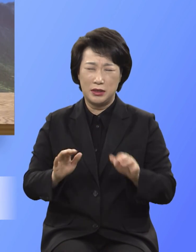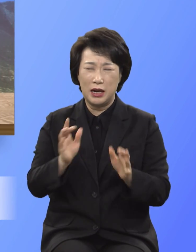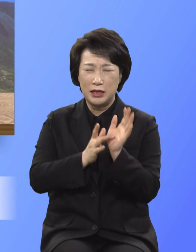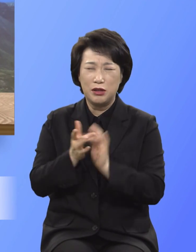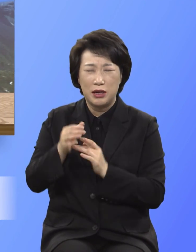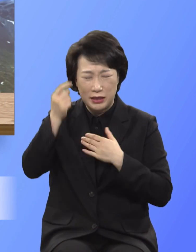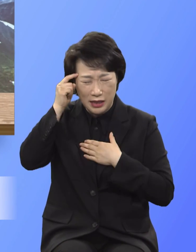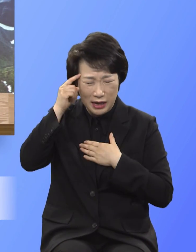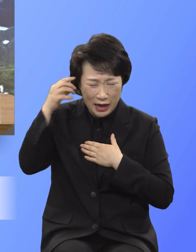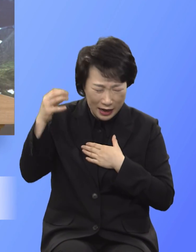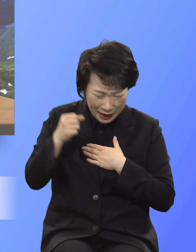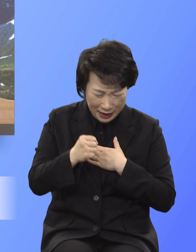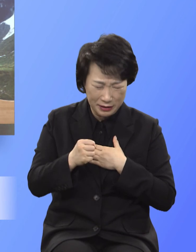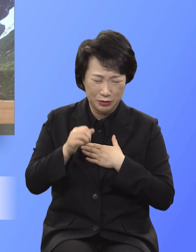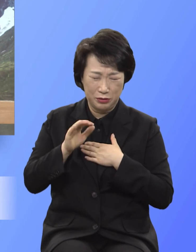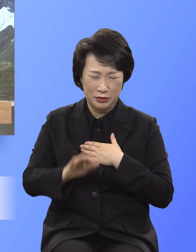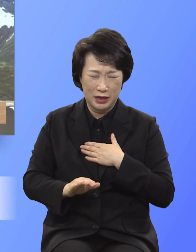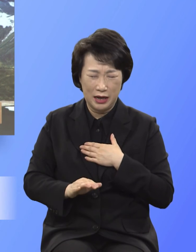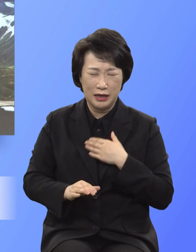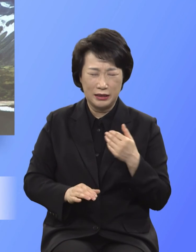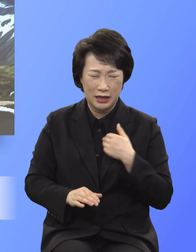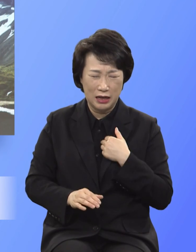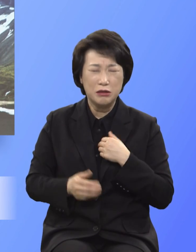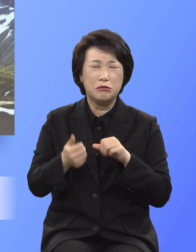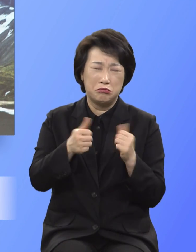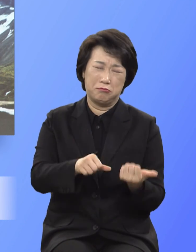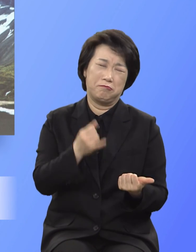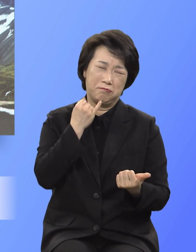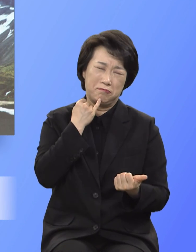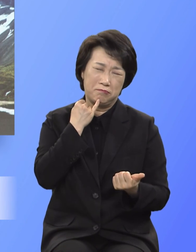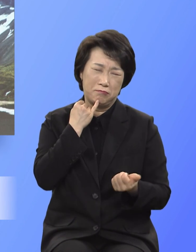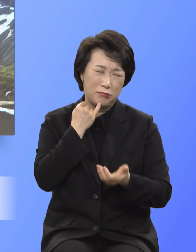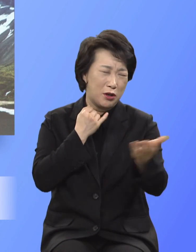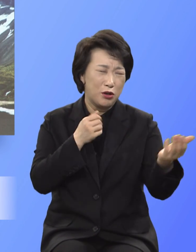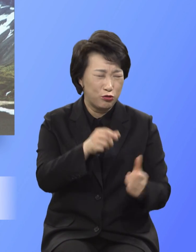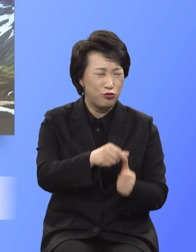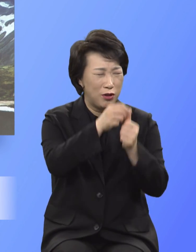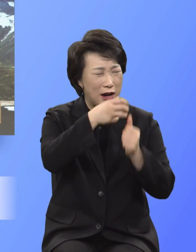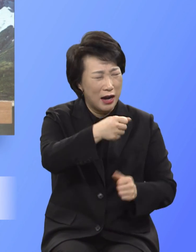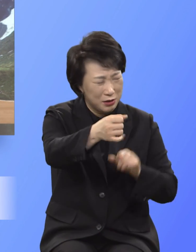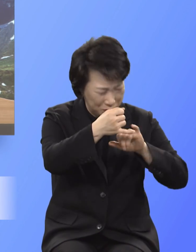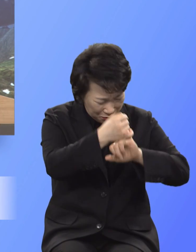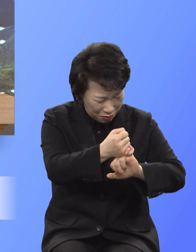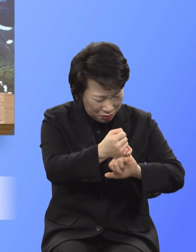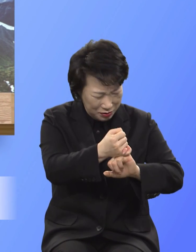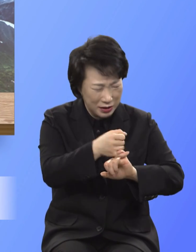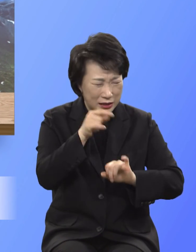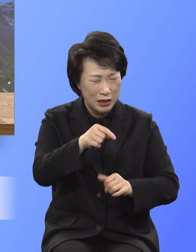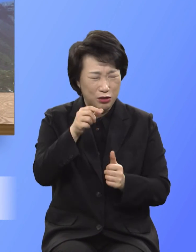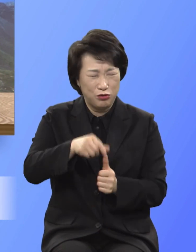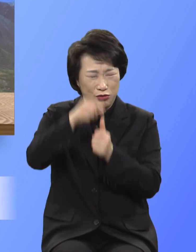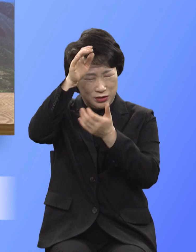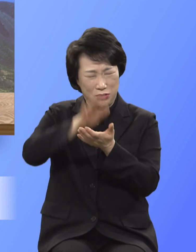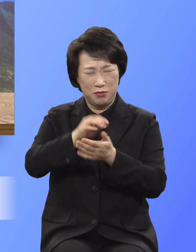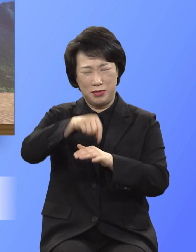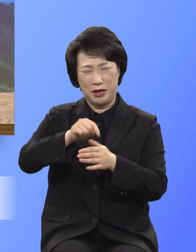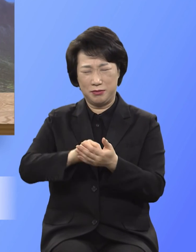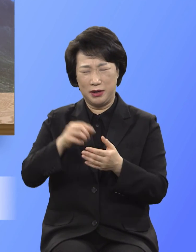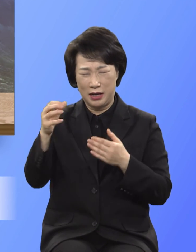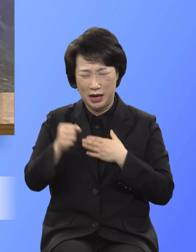예수 정신 가지고 나는 죽어도 좋으니 너만은 구원받아야 된다고는